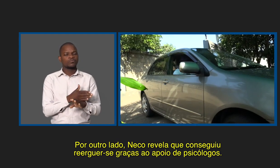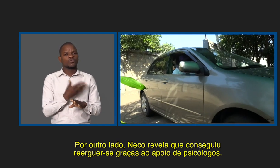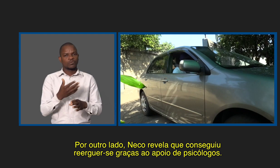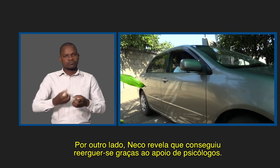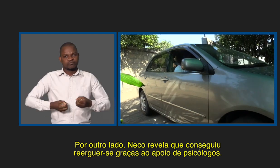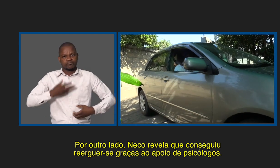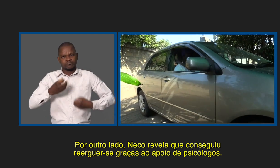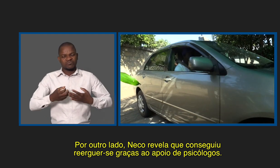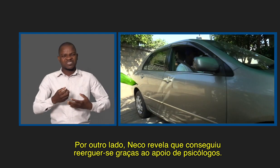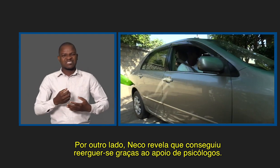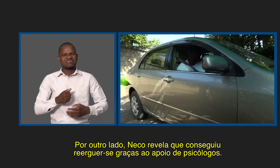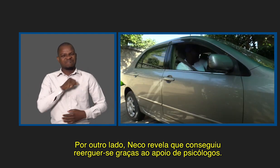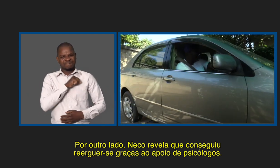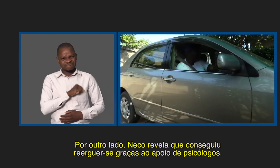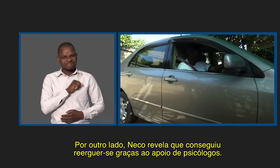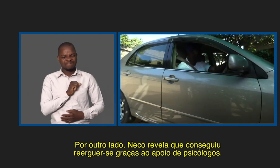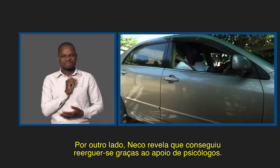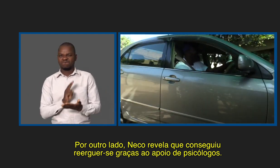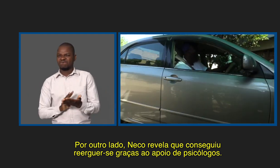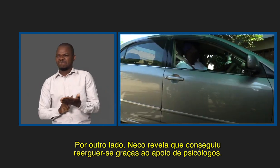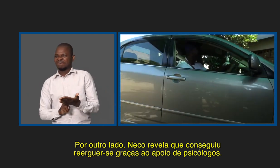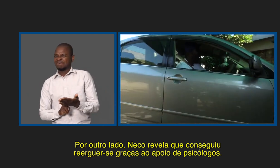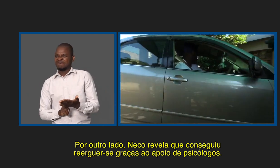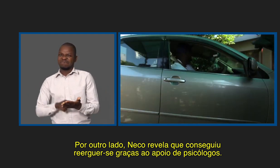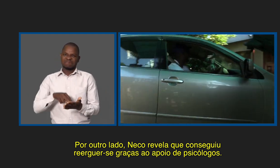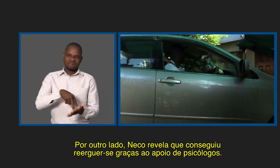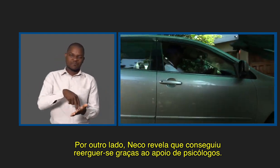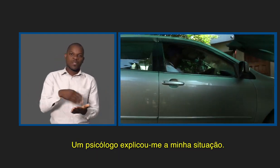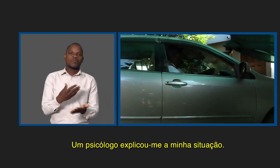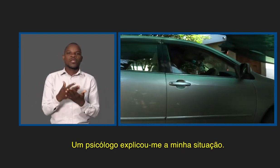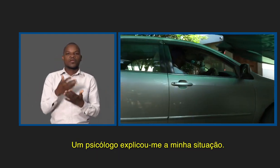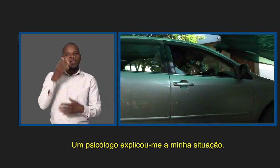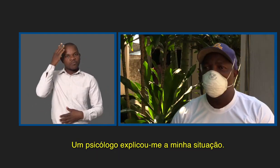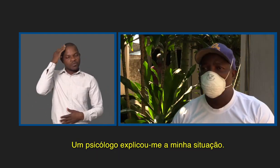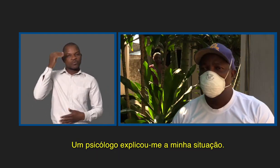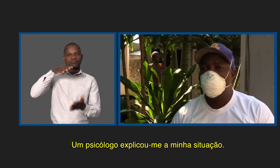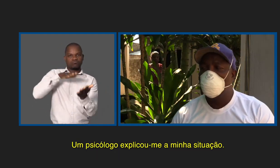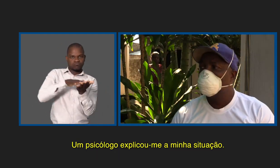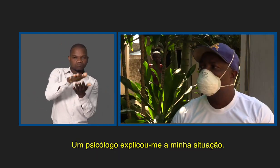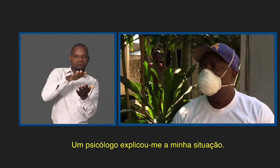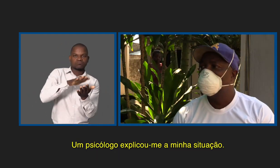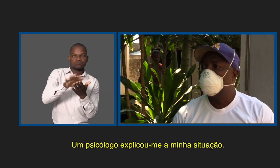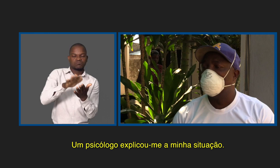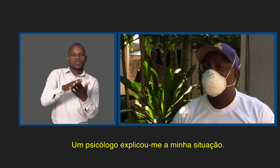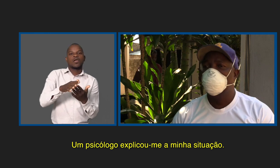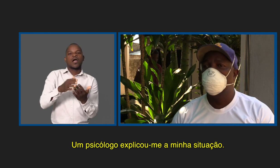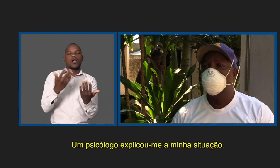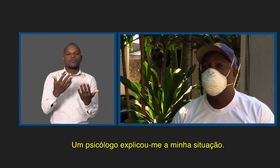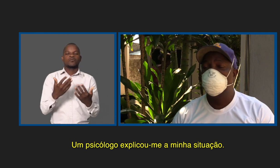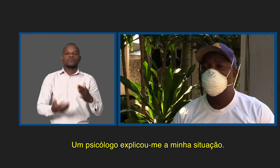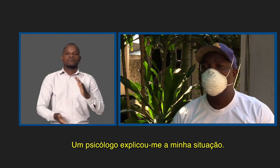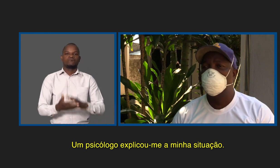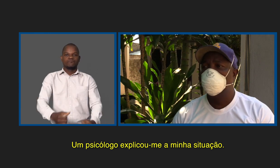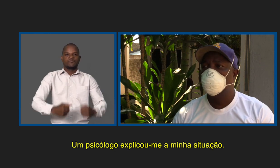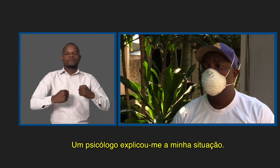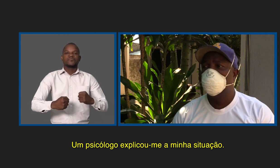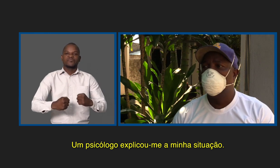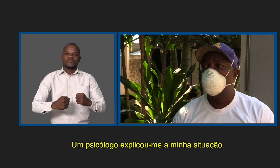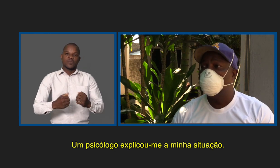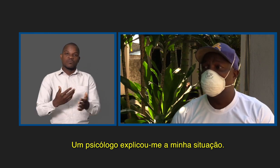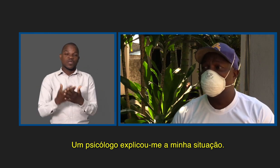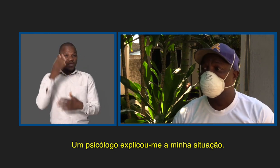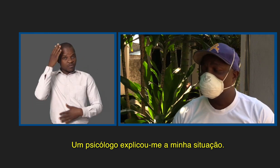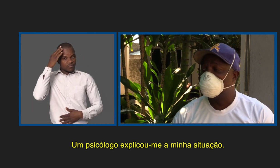conseguiu erguer-se graças o apoio de psicólogos. Veio um psicólogo quando me disse que